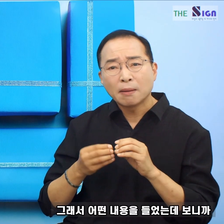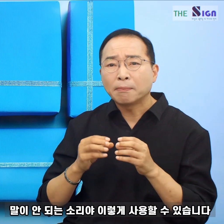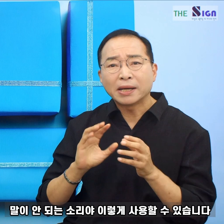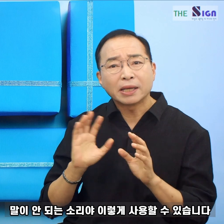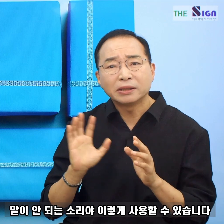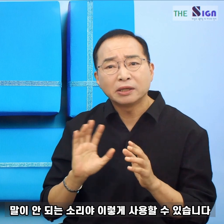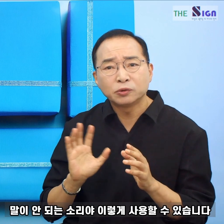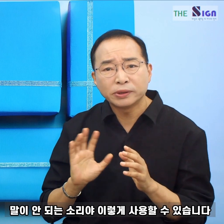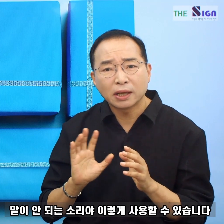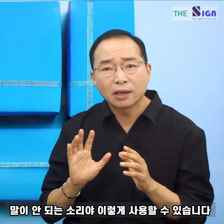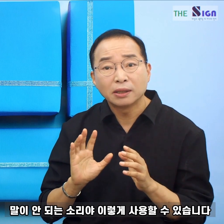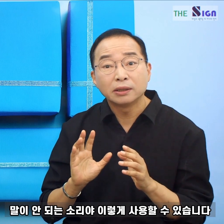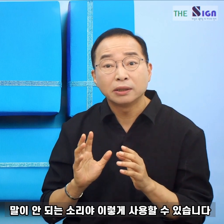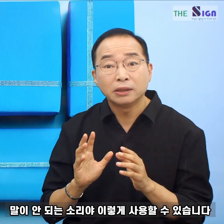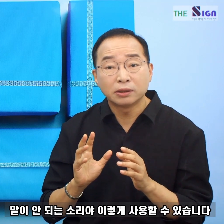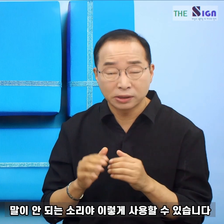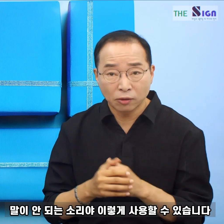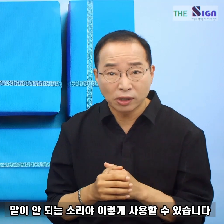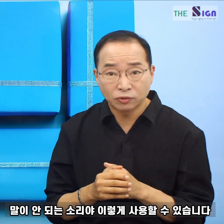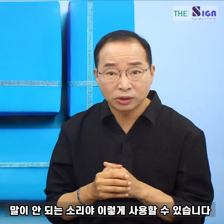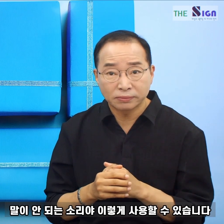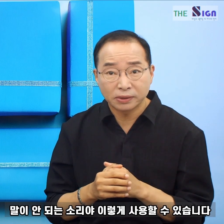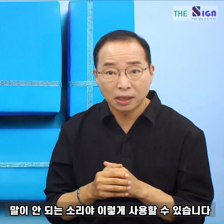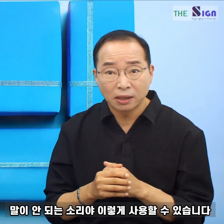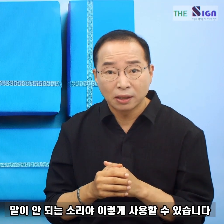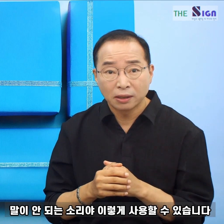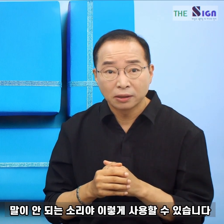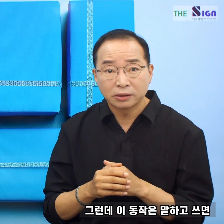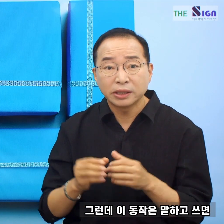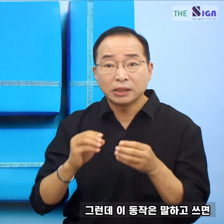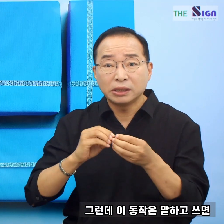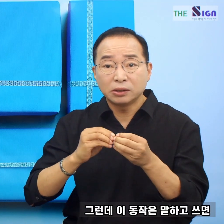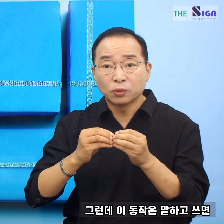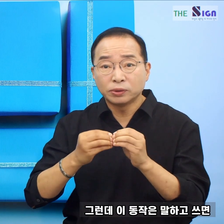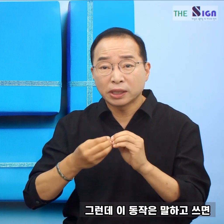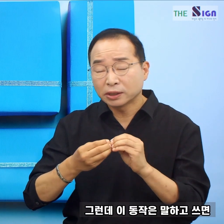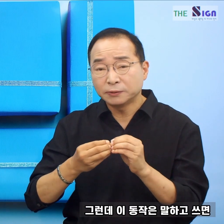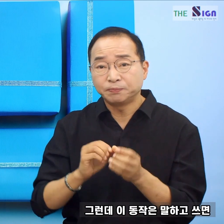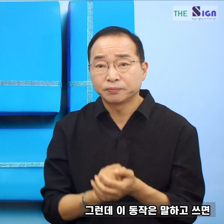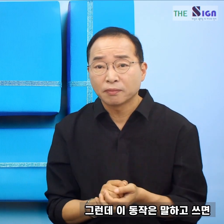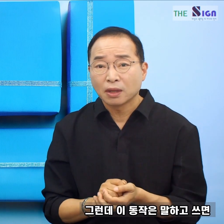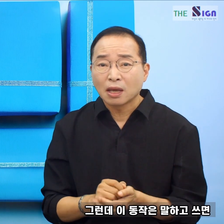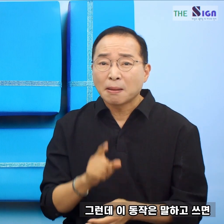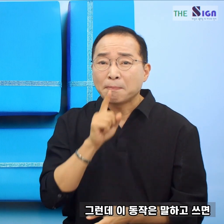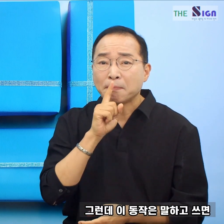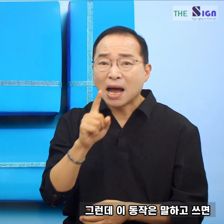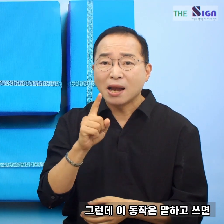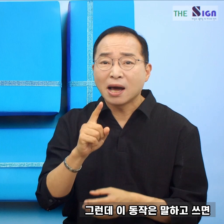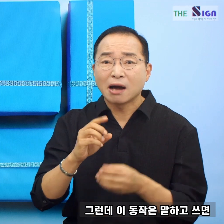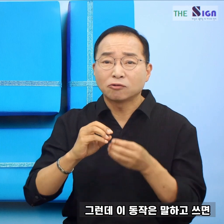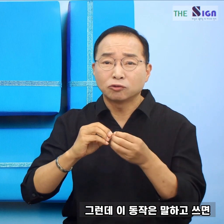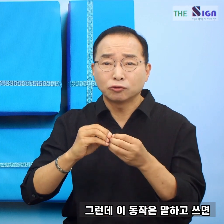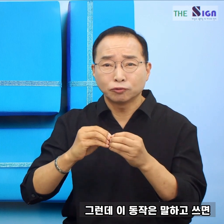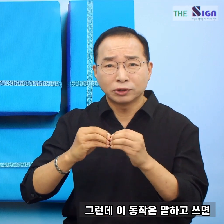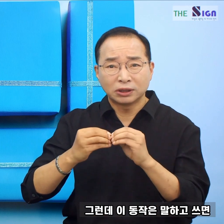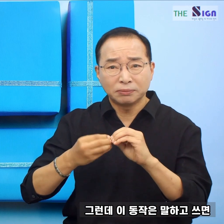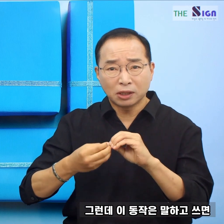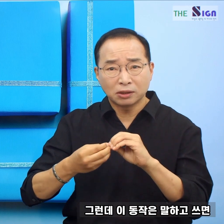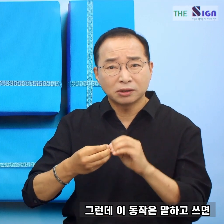말이 안 되는 소리야 이렇게 사용할 수 있습니다. 그런데 이 동작은 말하고 쓰면은